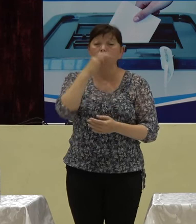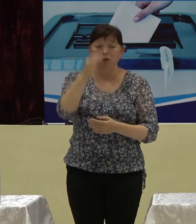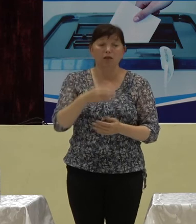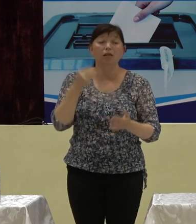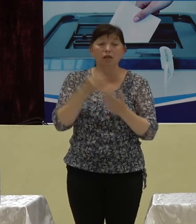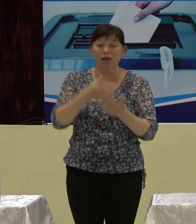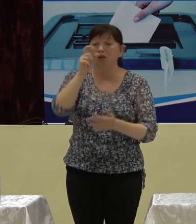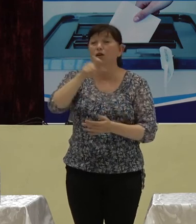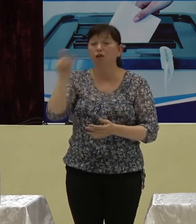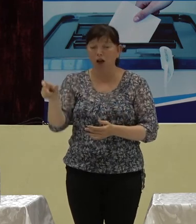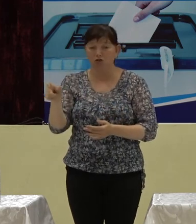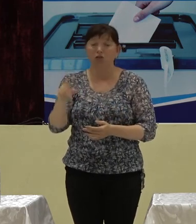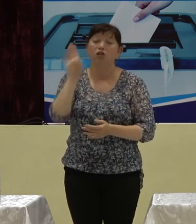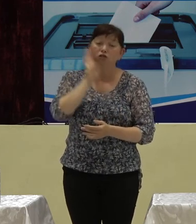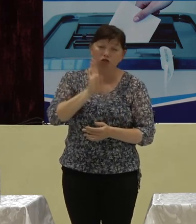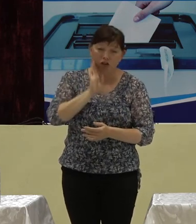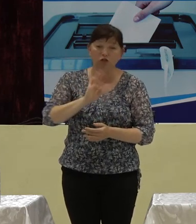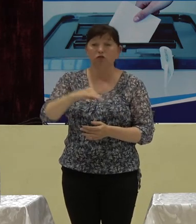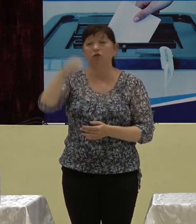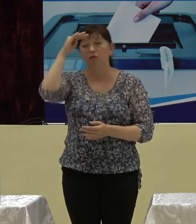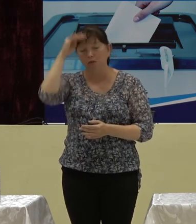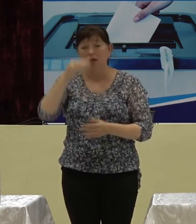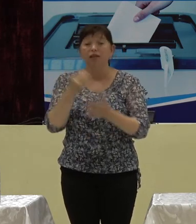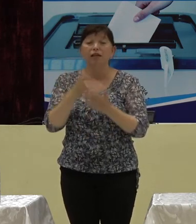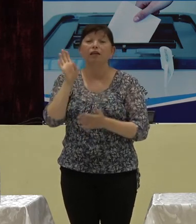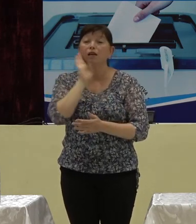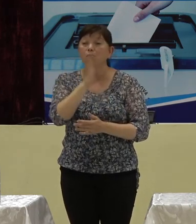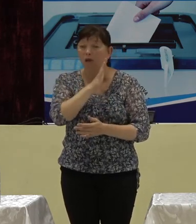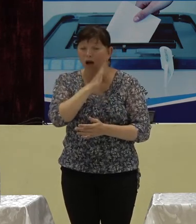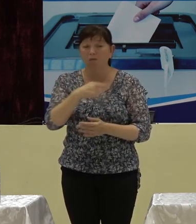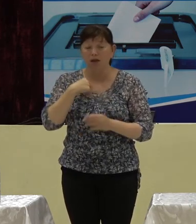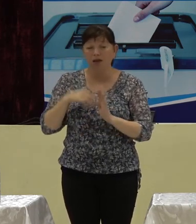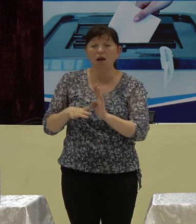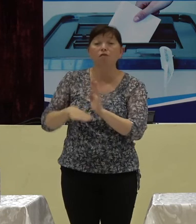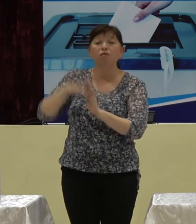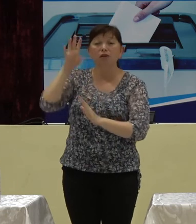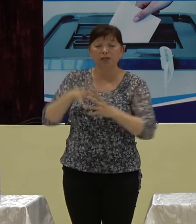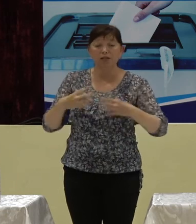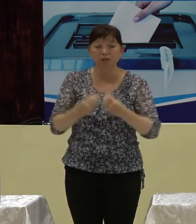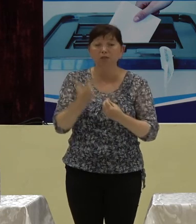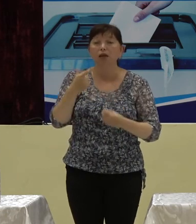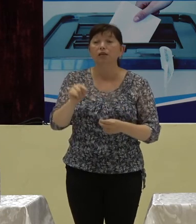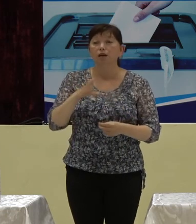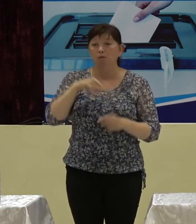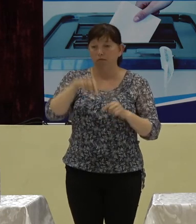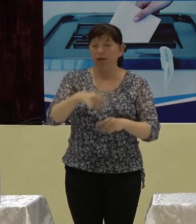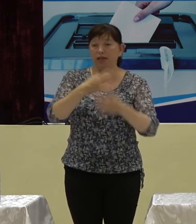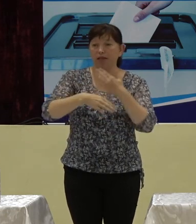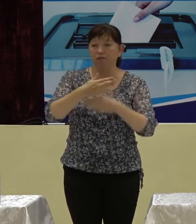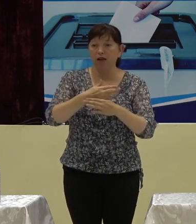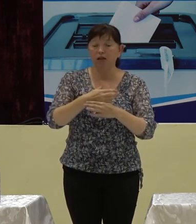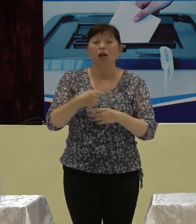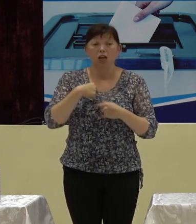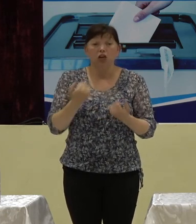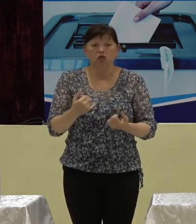și cetățene, dragi femei, dragi mame, eu am crescut într-o familie unde a existat persoană cu dizabilități și